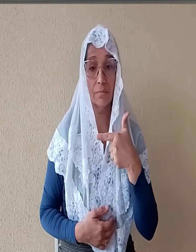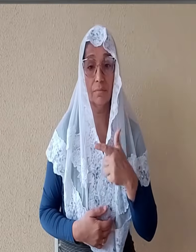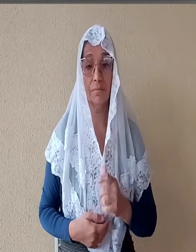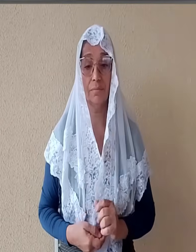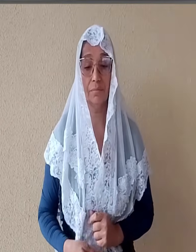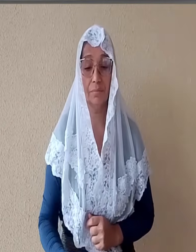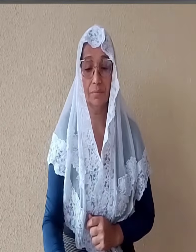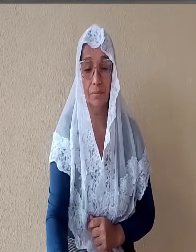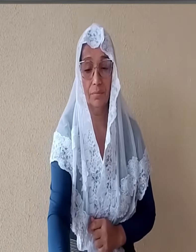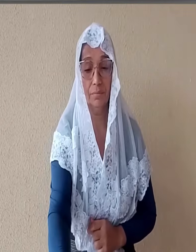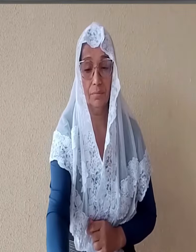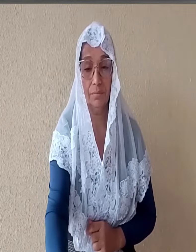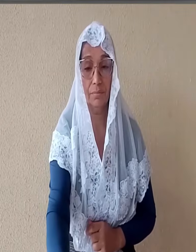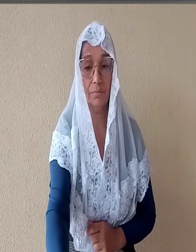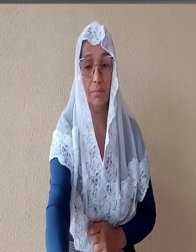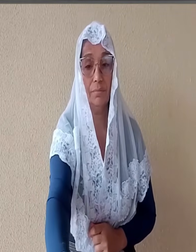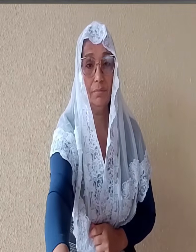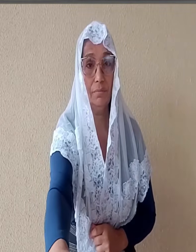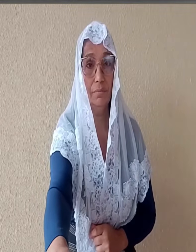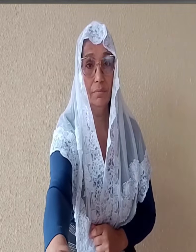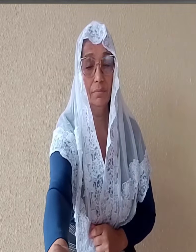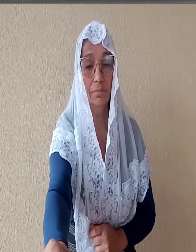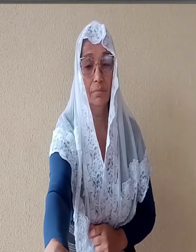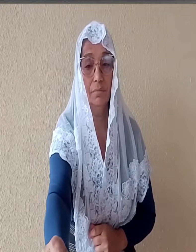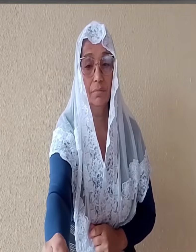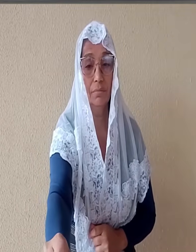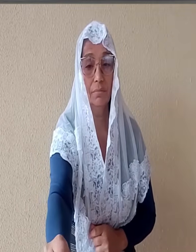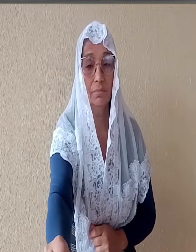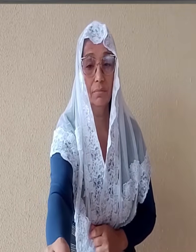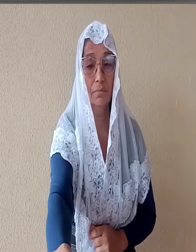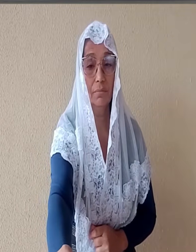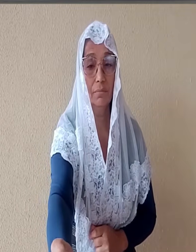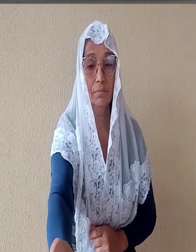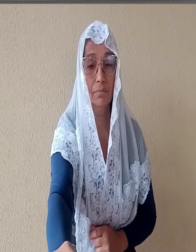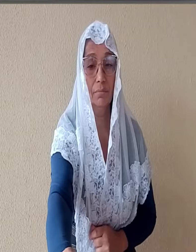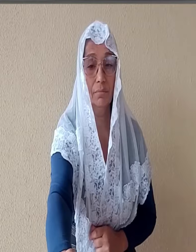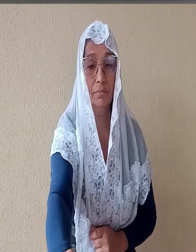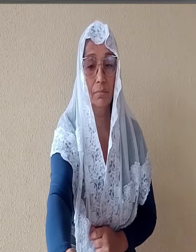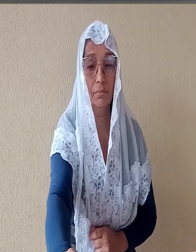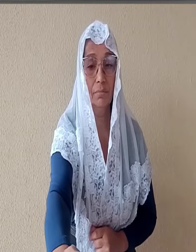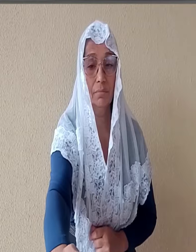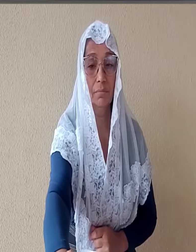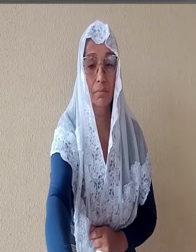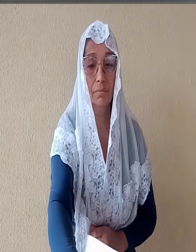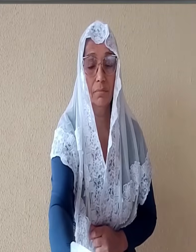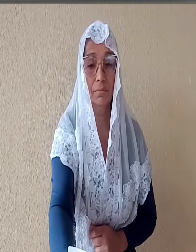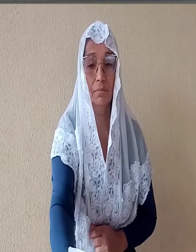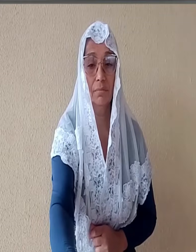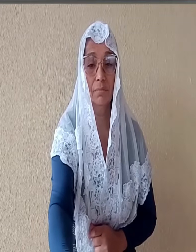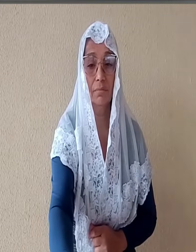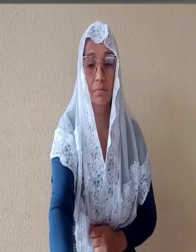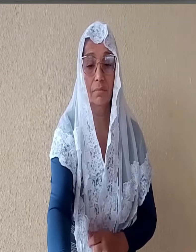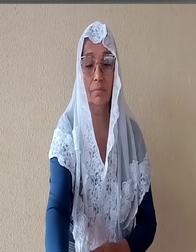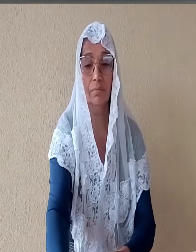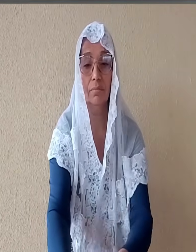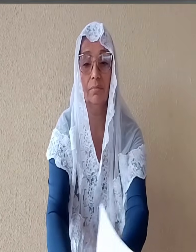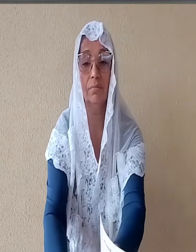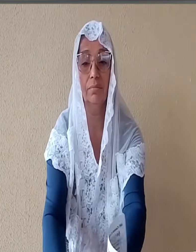Bastante comunhão e alegria. Um louvor perfeito para o nosso Criador.